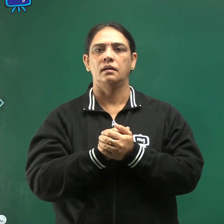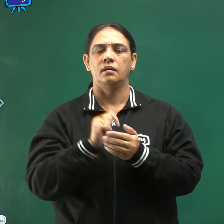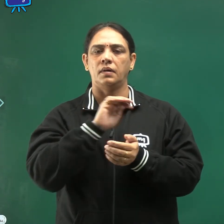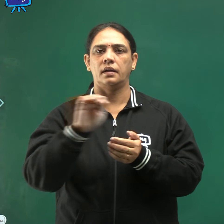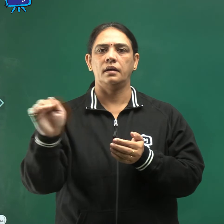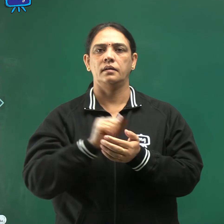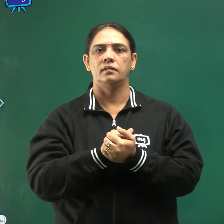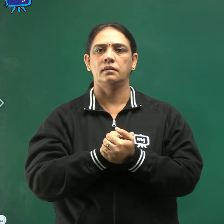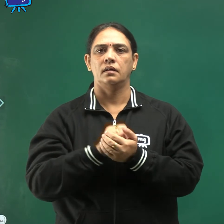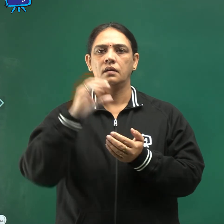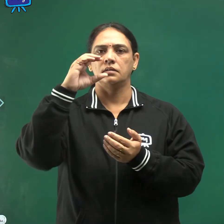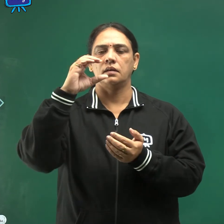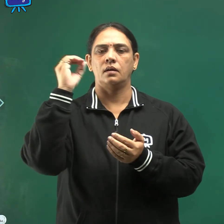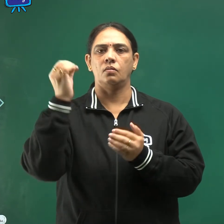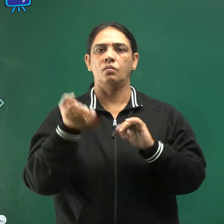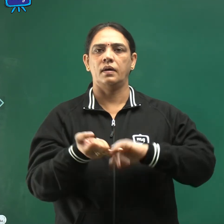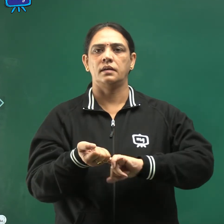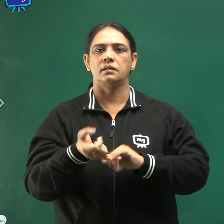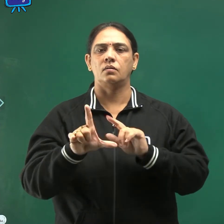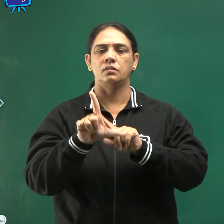बटे कॉस थीटा